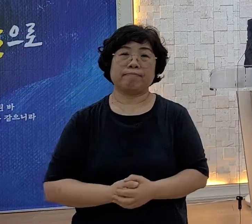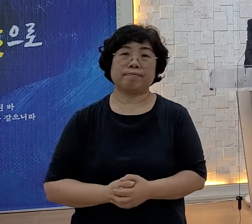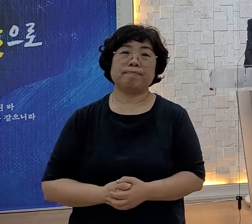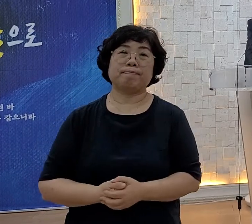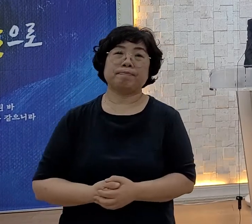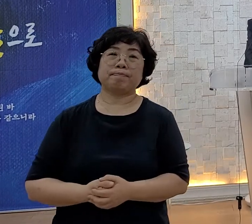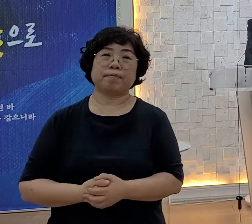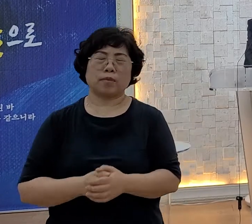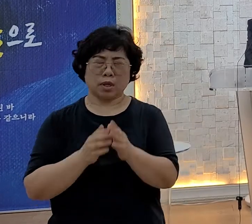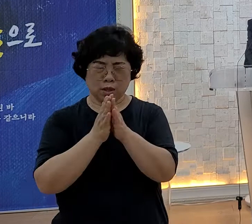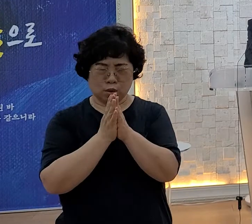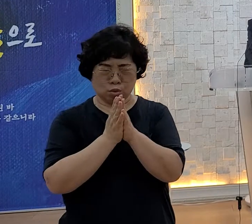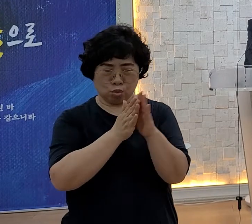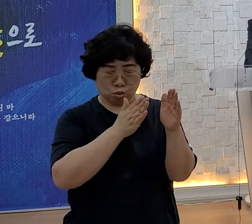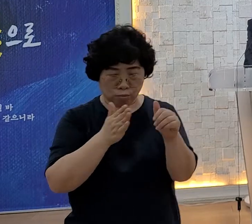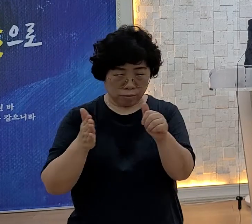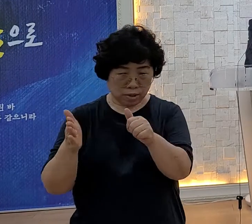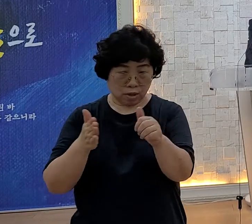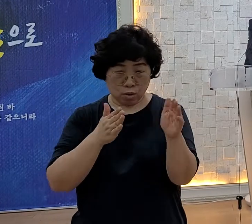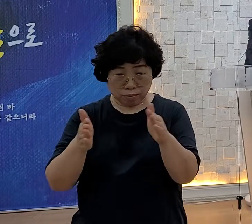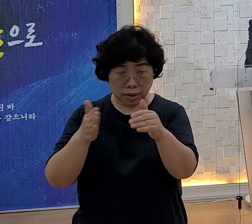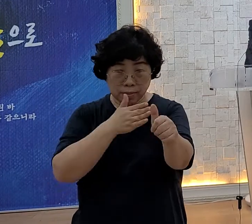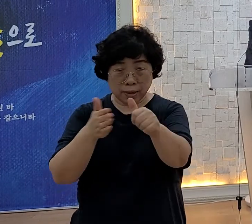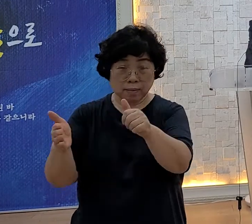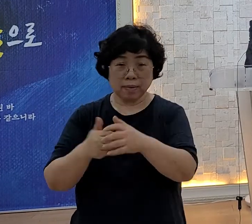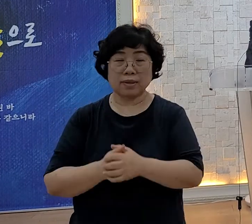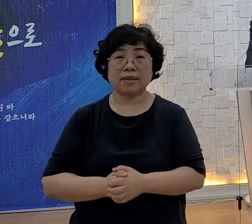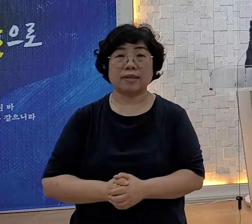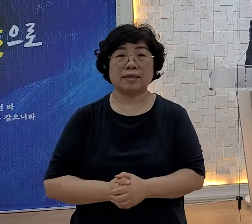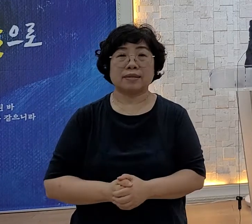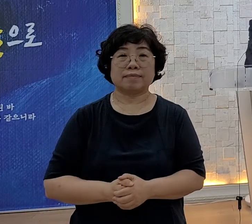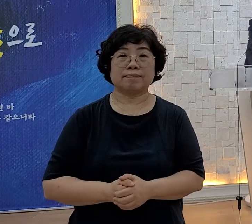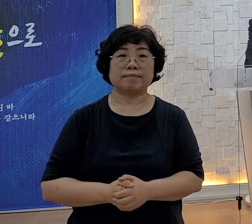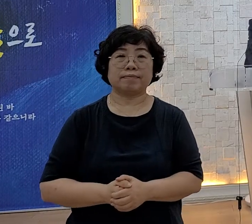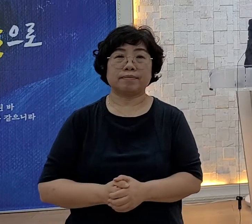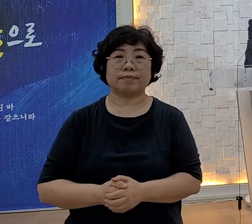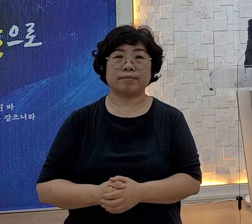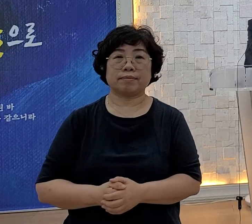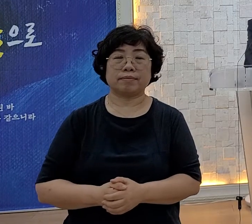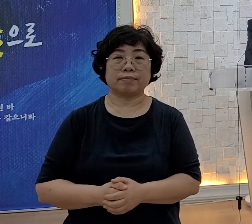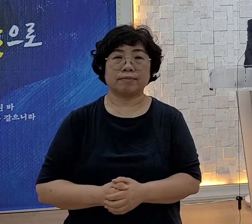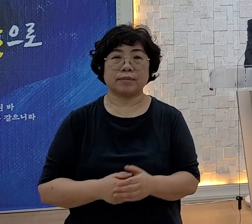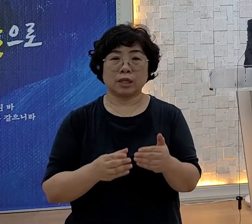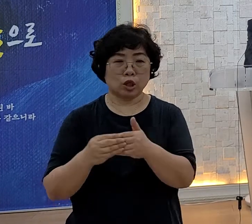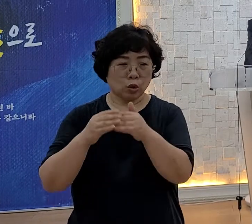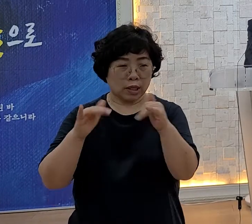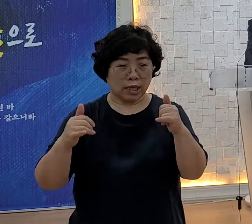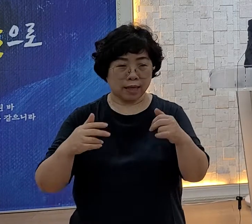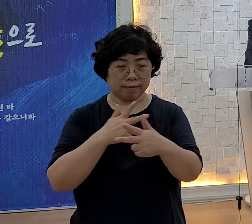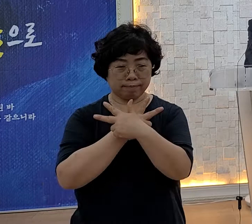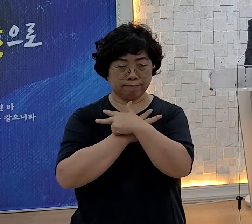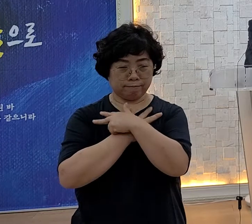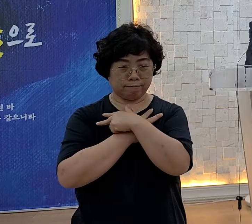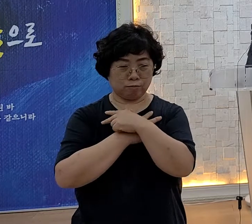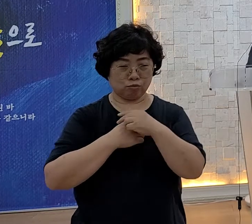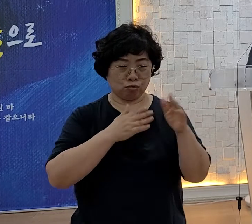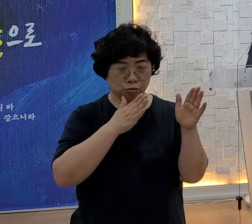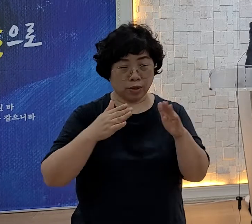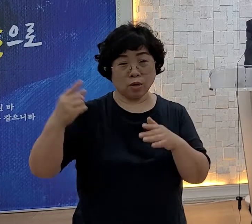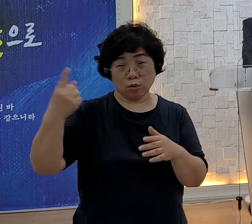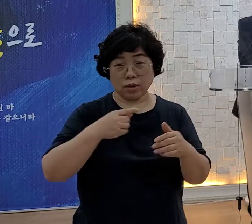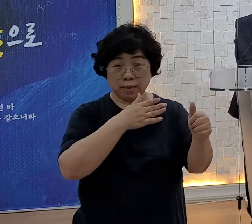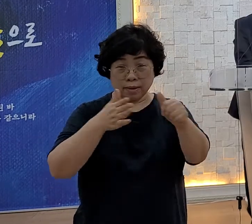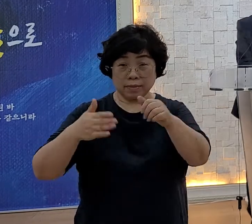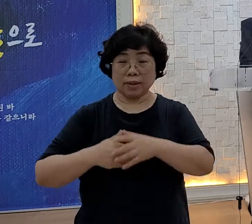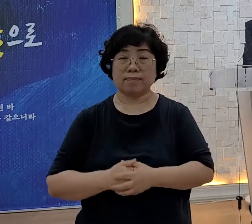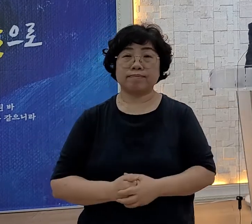생각합니다. 기도로 준비해 주시고요. 담당자들은 양복 착용하시고 이렇게 준비하시면 좋겠습니다. 다른